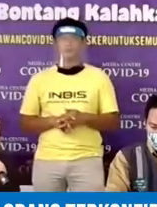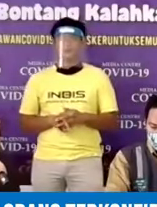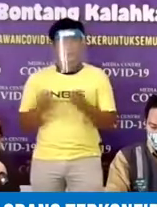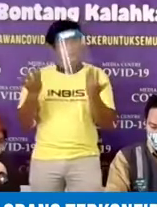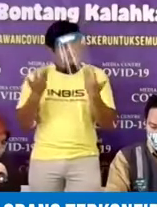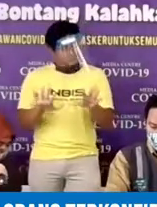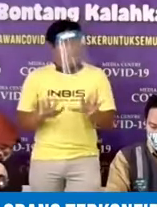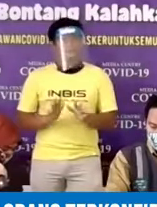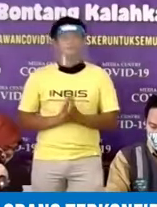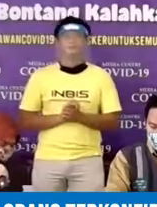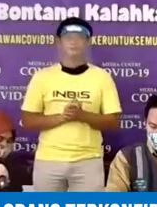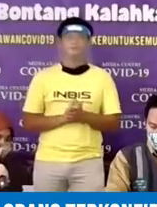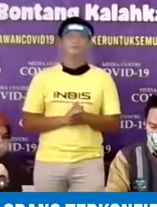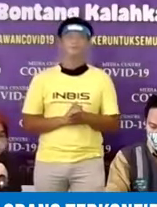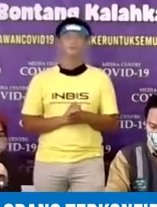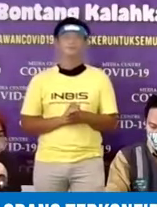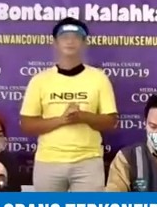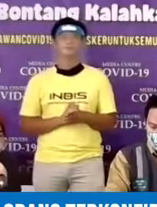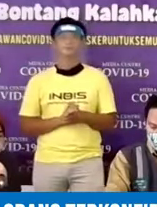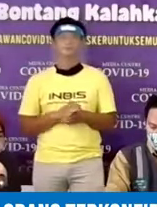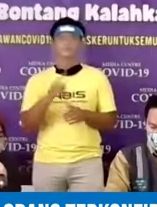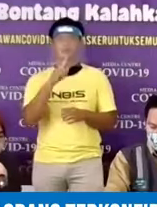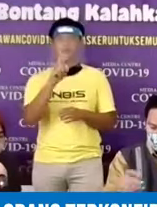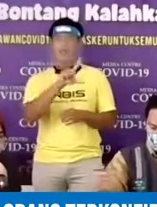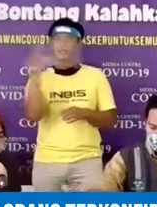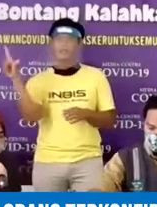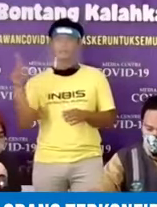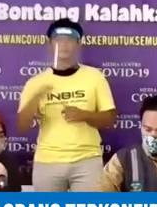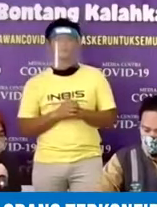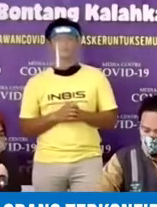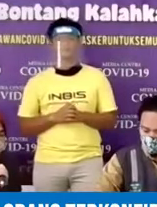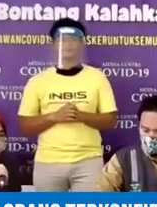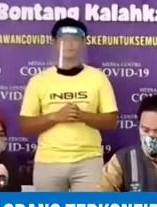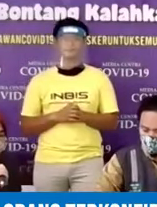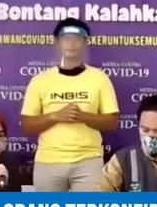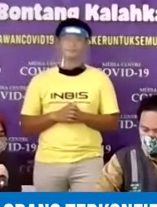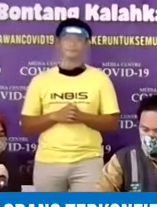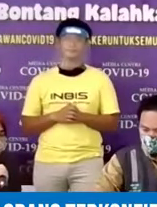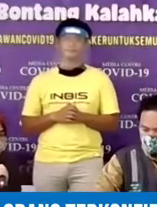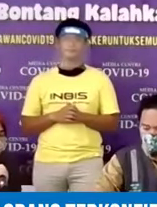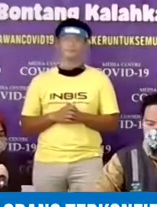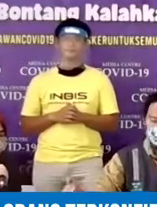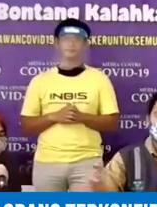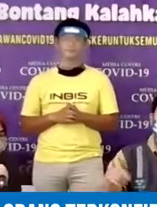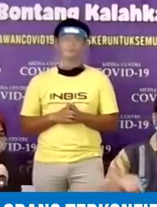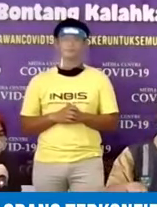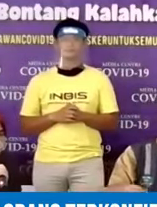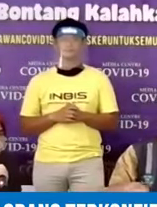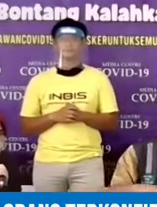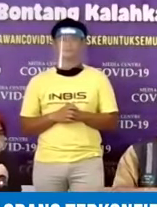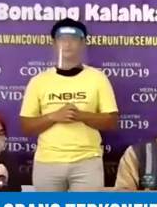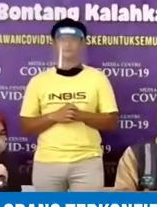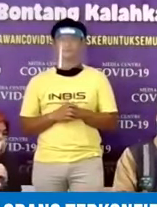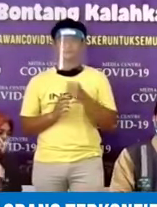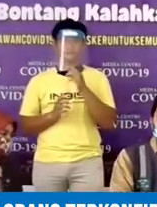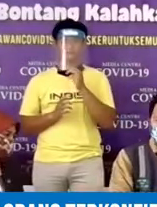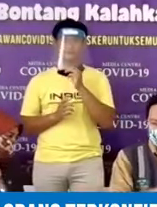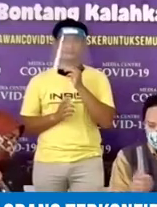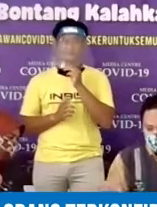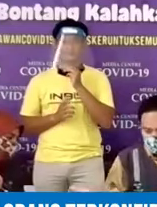dikonfirmasi iya bu mungkin teman sedikit soal perwali yang sudah disusun mengenai disiplin masyarakat